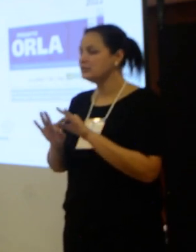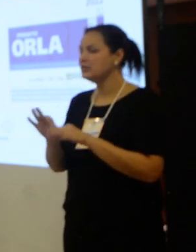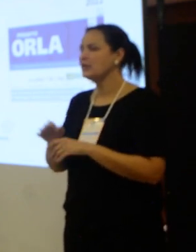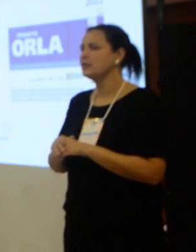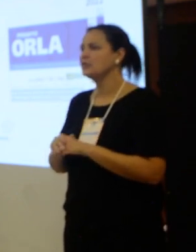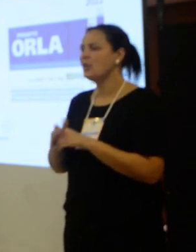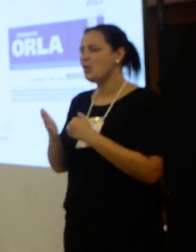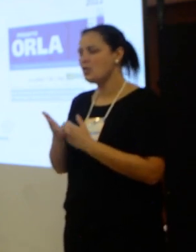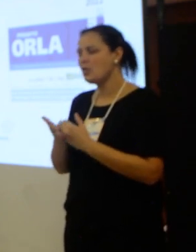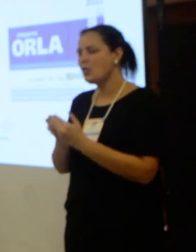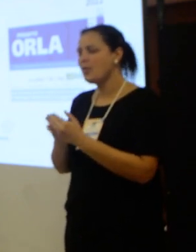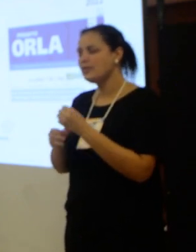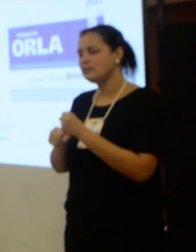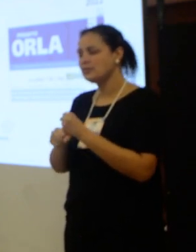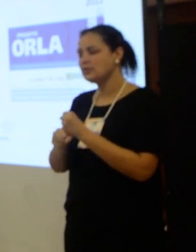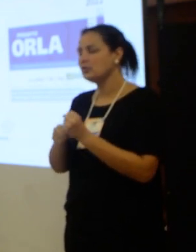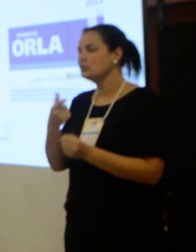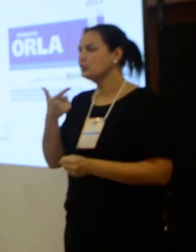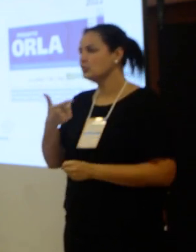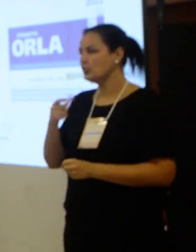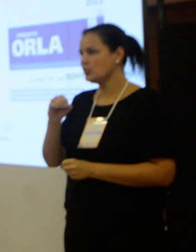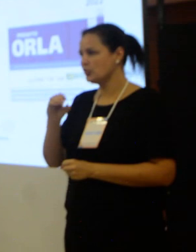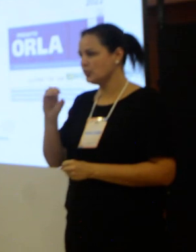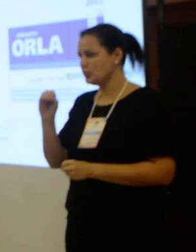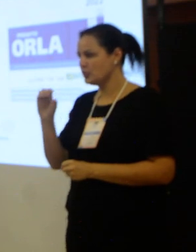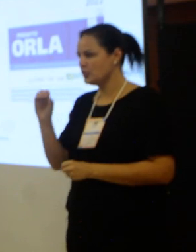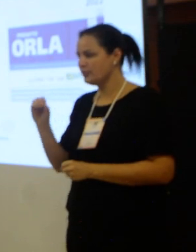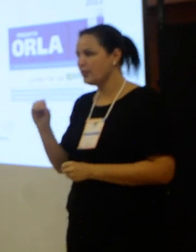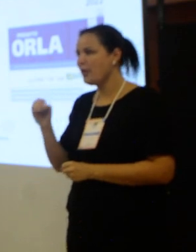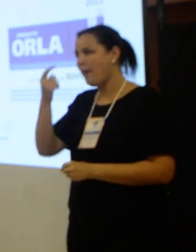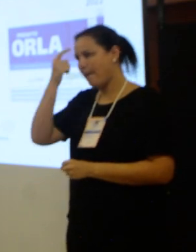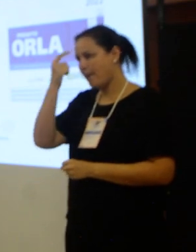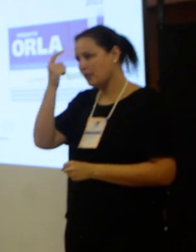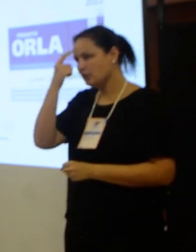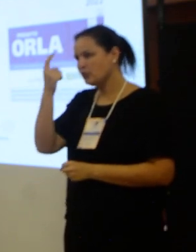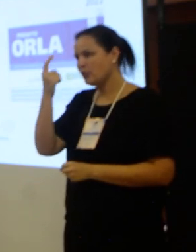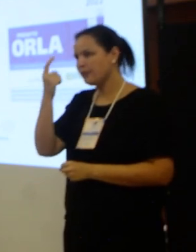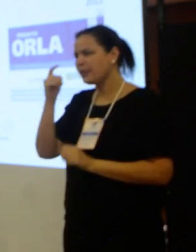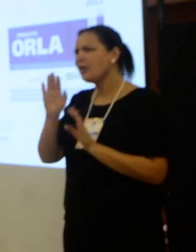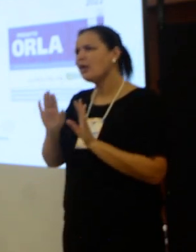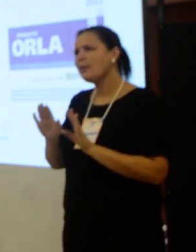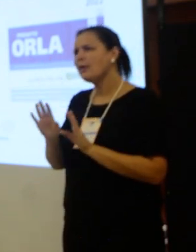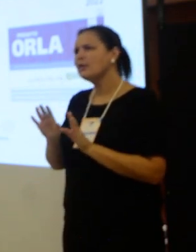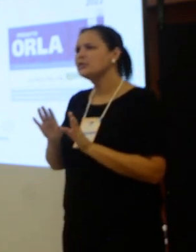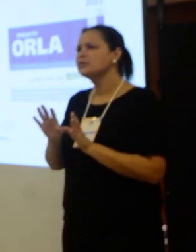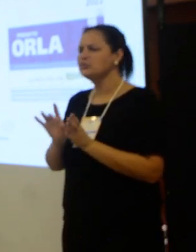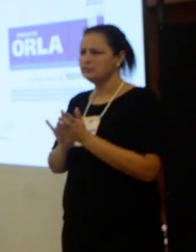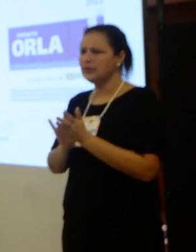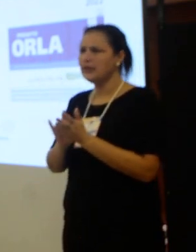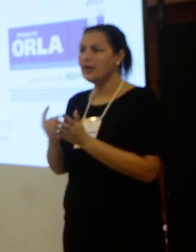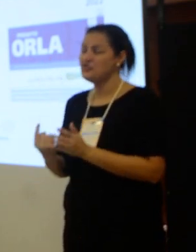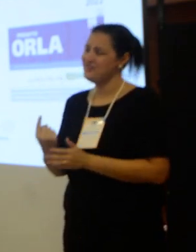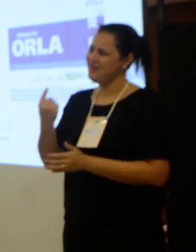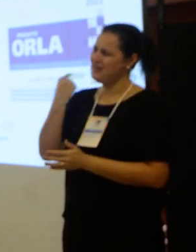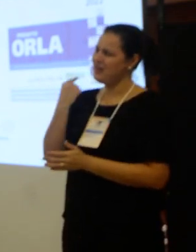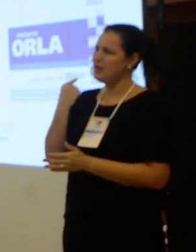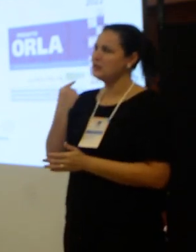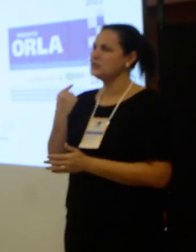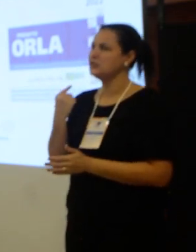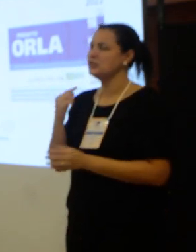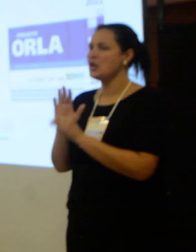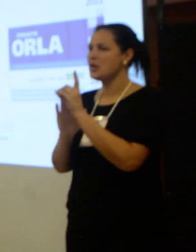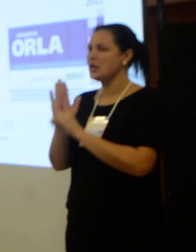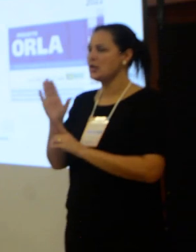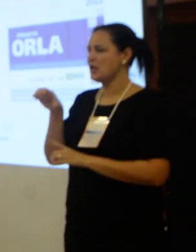anos 2000. Tá? Na verdade, já foi pensado na década de 90, mas nos anos 2000 que foram lançados, então, os primeiros